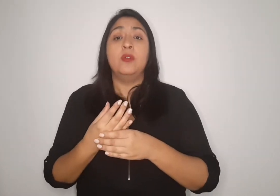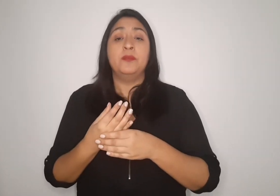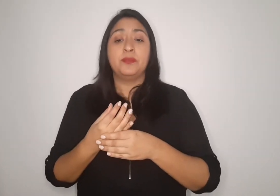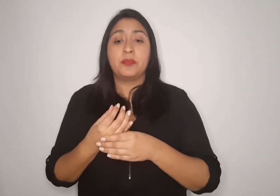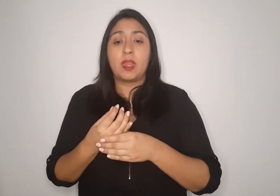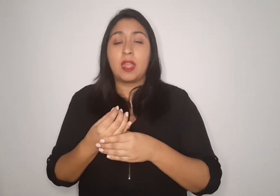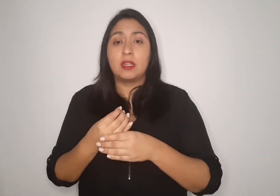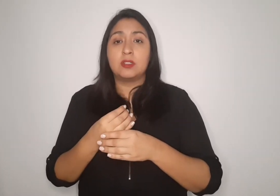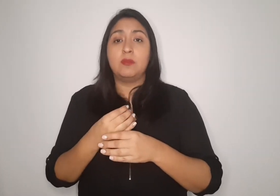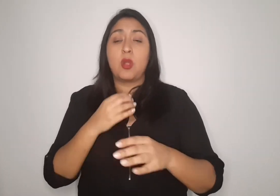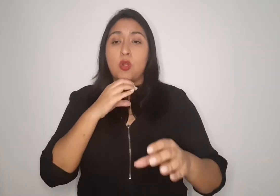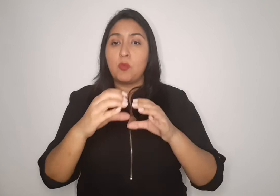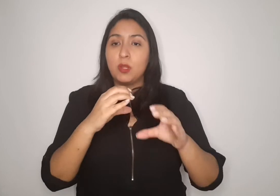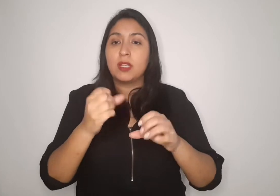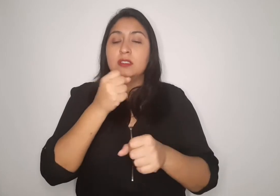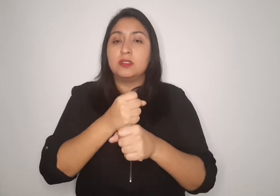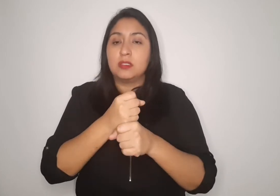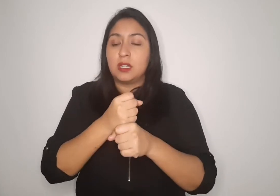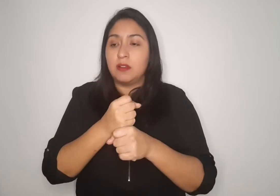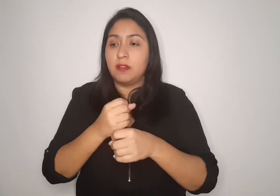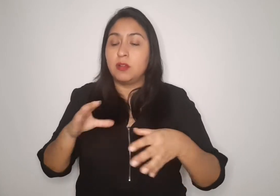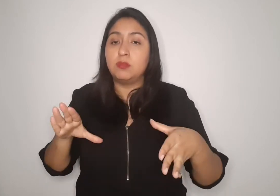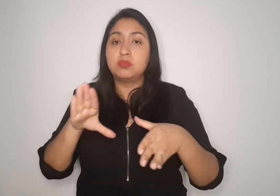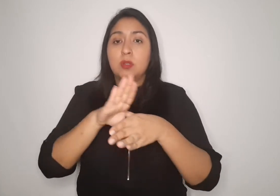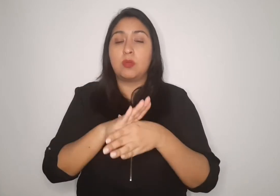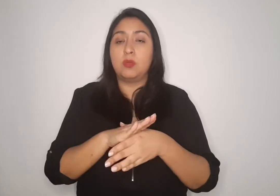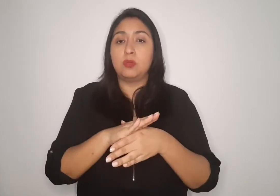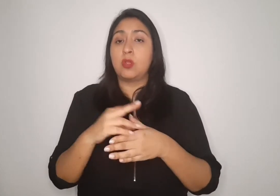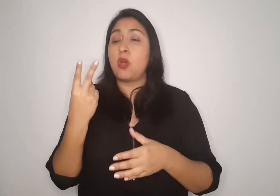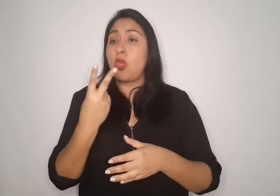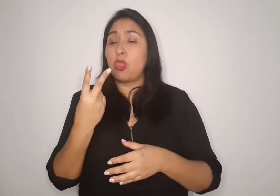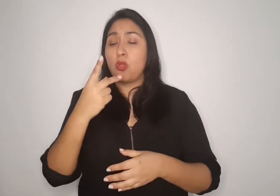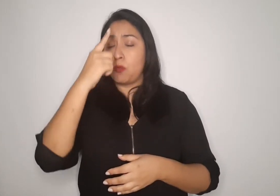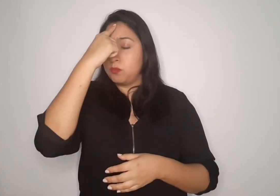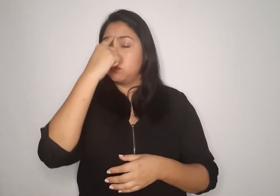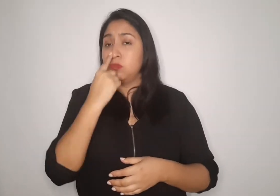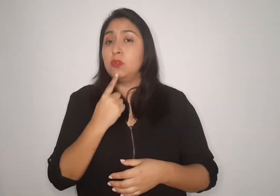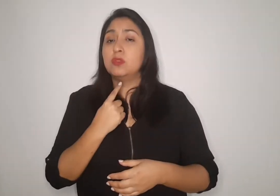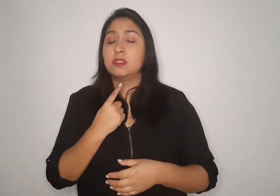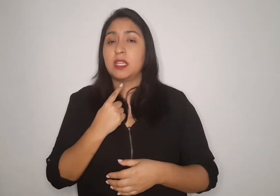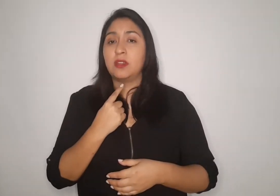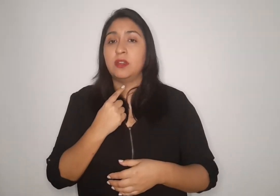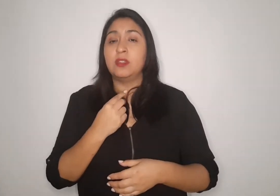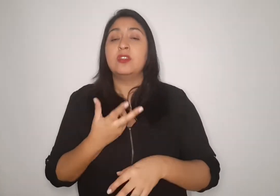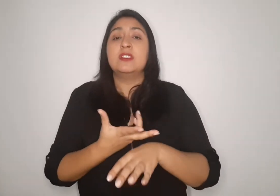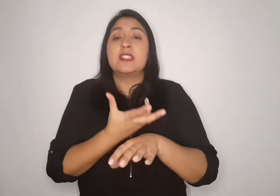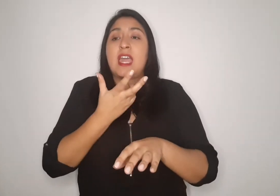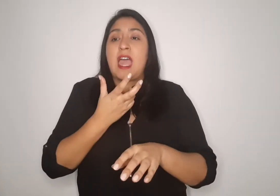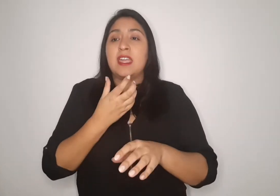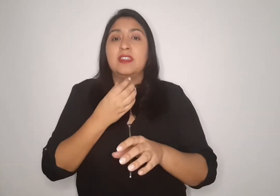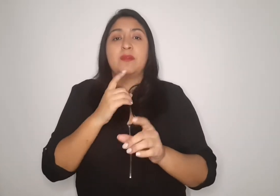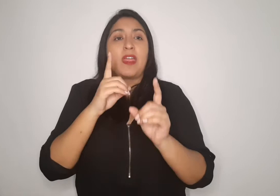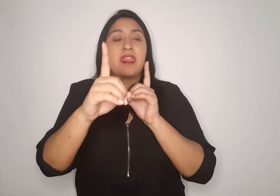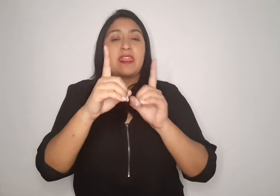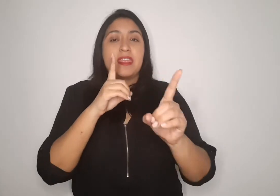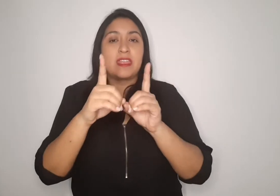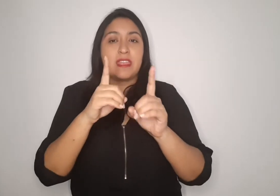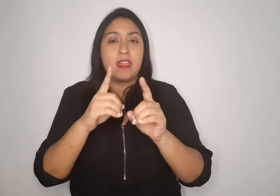en adelante quedaron en una suerte de diálogo entre pasado y presente. Se ideaba un espacio inexistente en